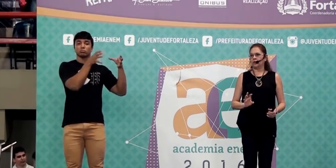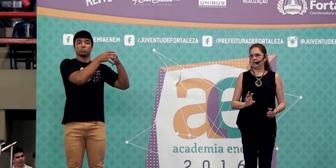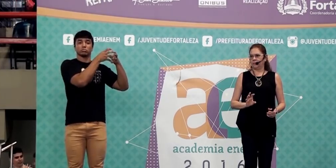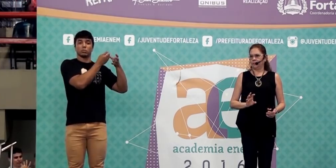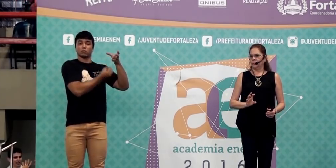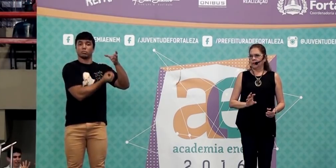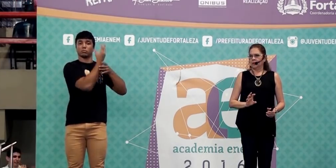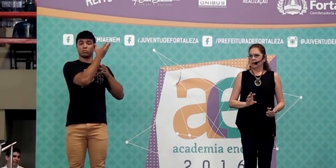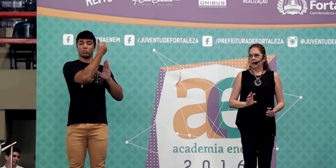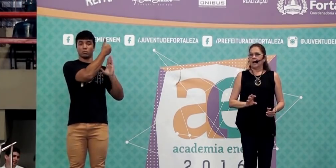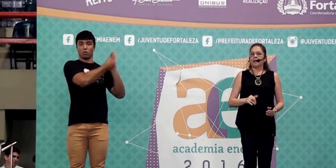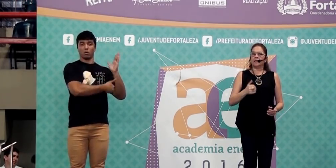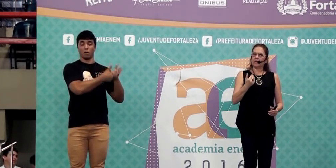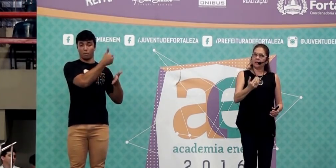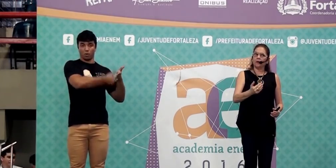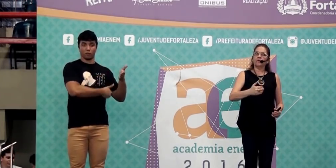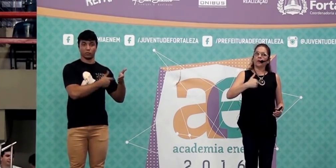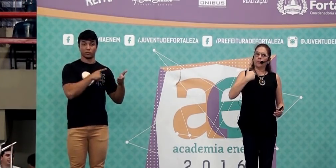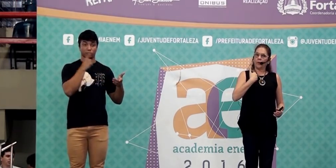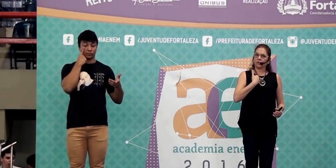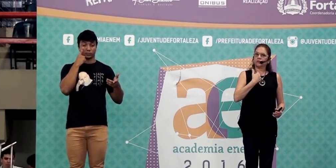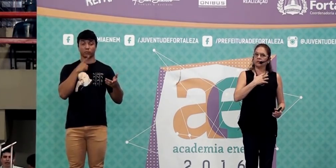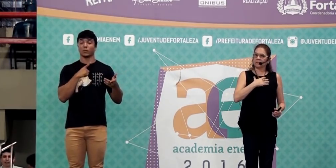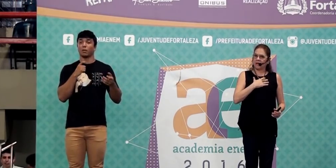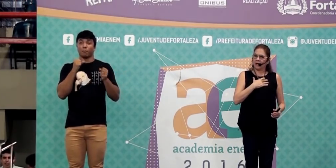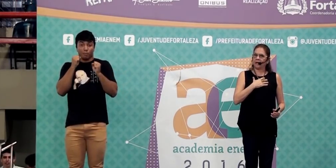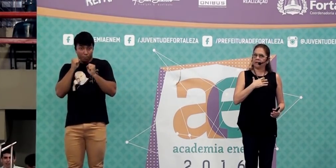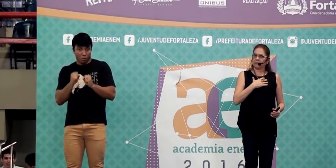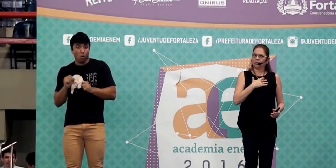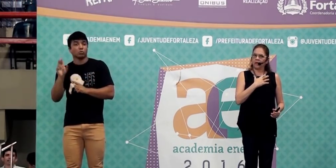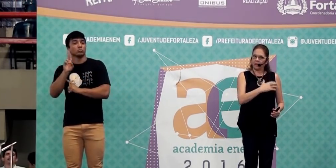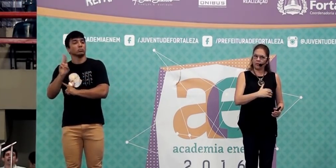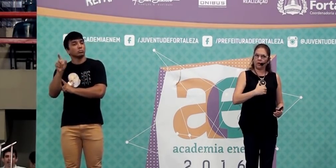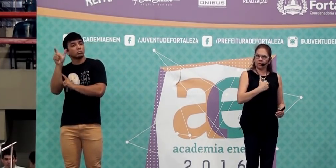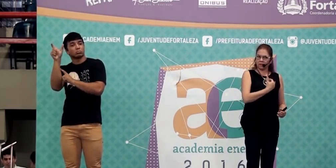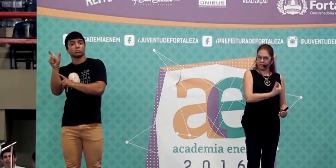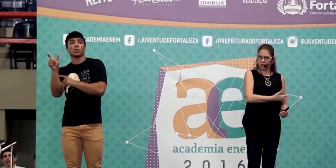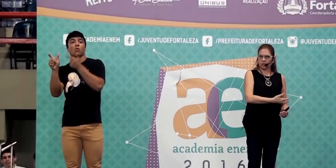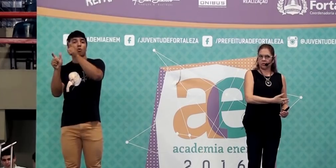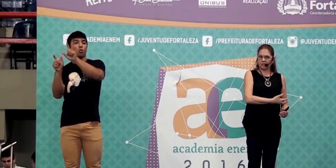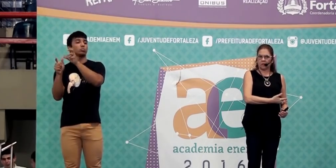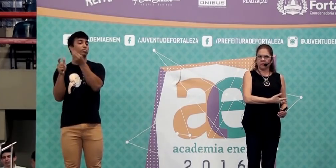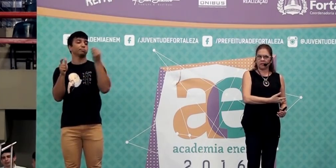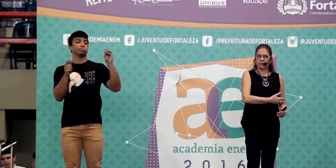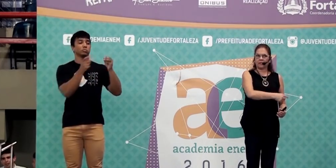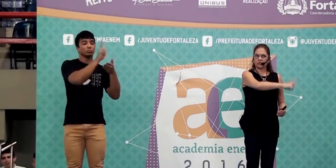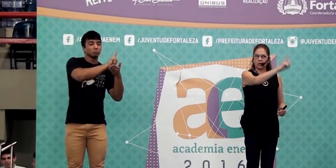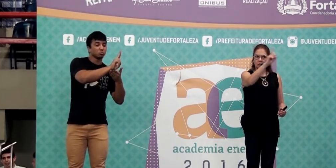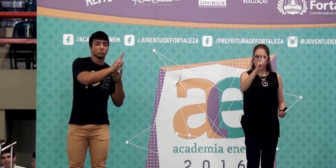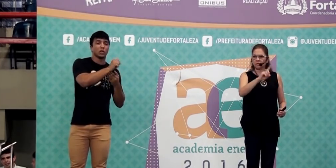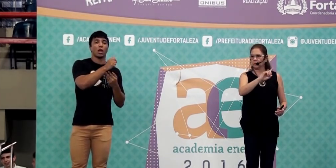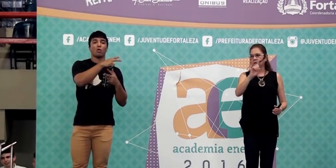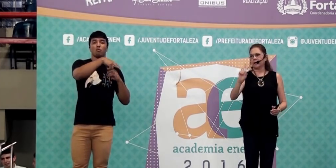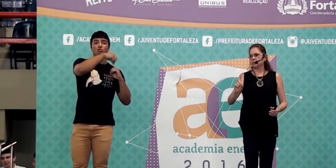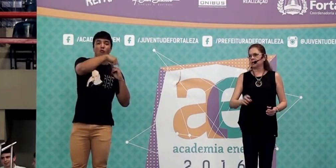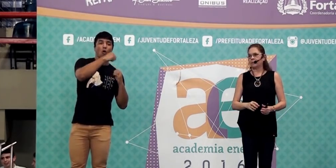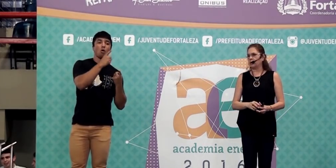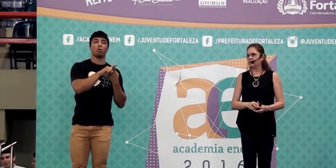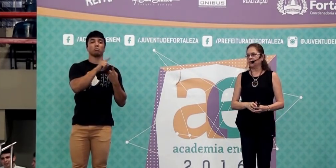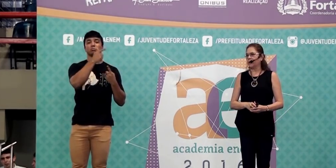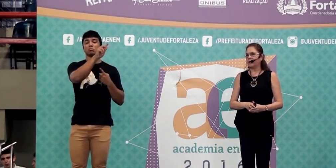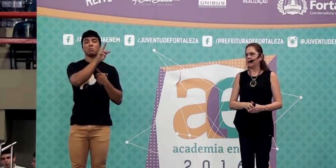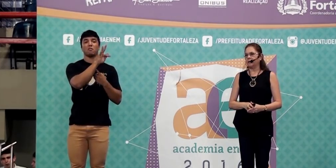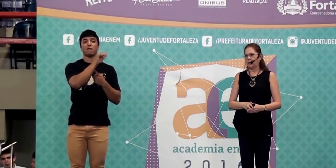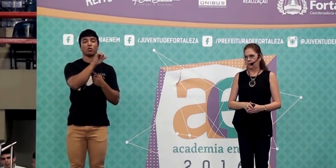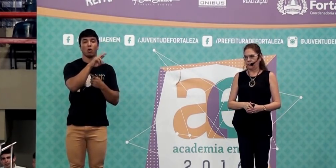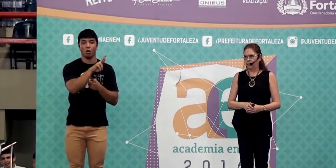elabora a prova. Aí eu posso usar esse modelo em outras instituições, mas outros modelos na